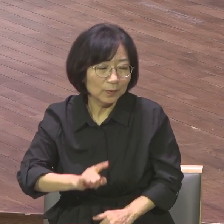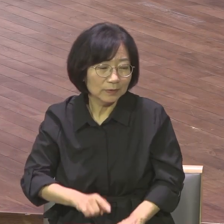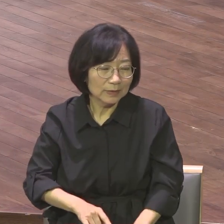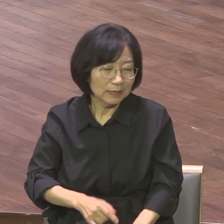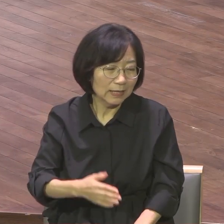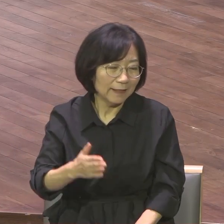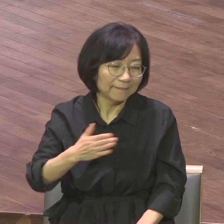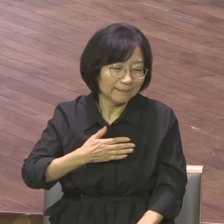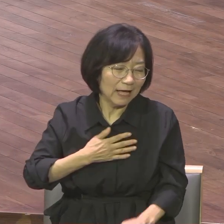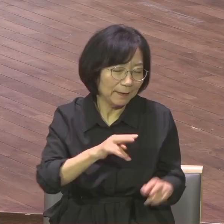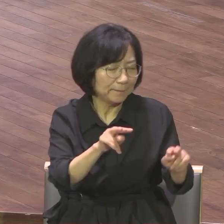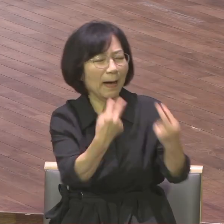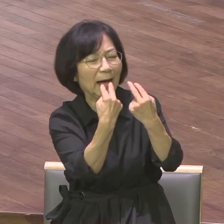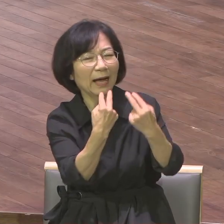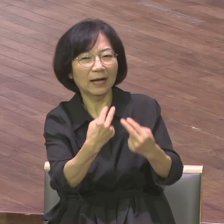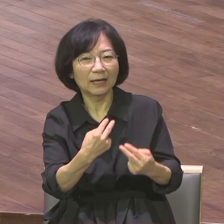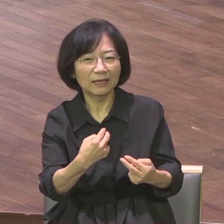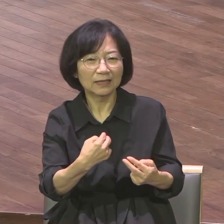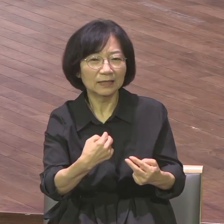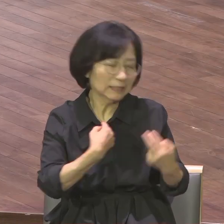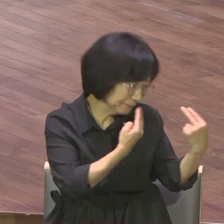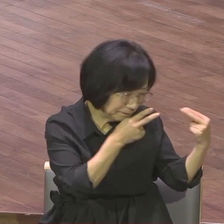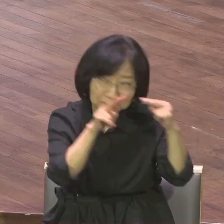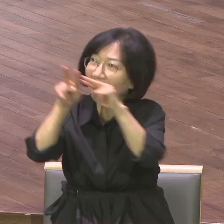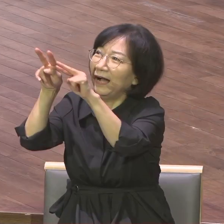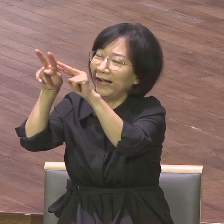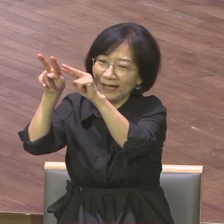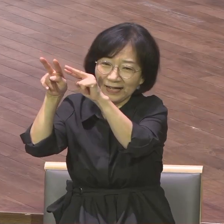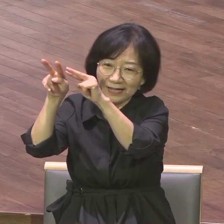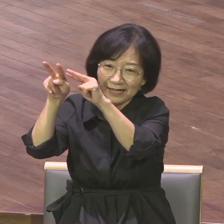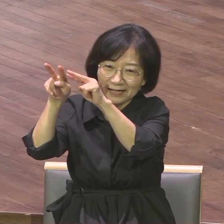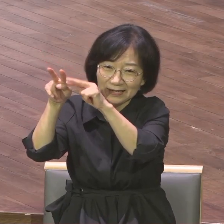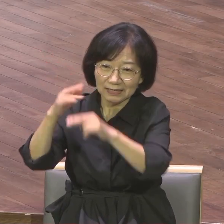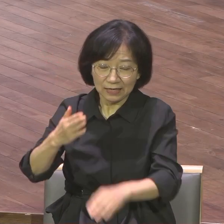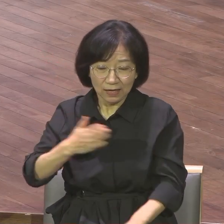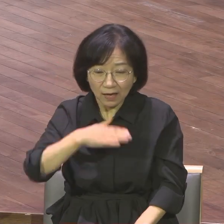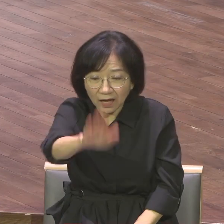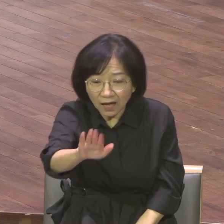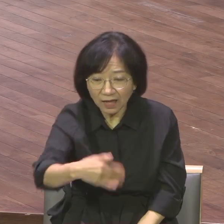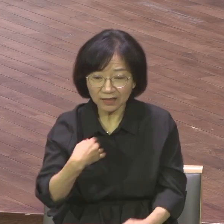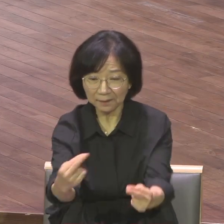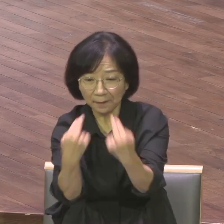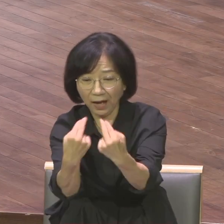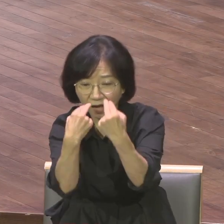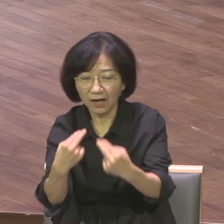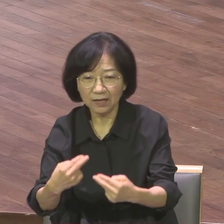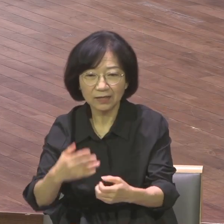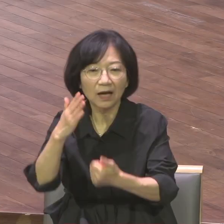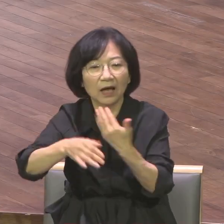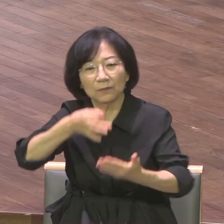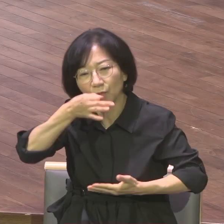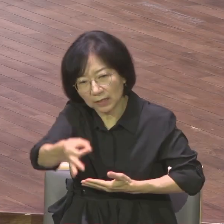나를 바라봐라. 나만 바라봐라는 얘기. 나를 바라봐라.